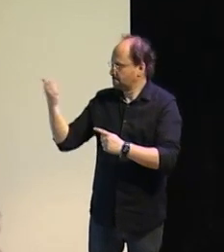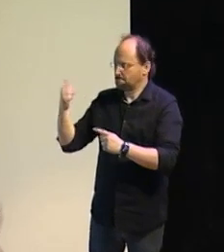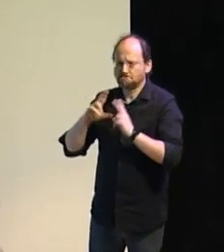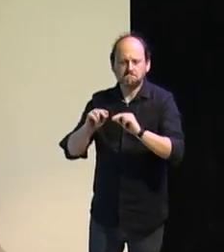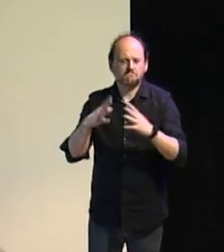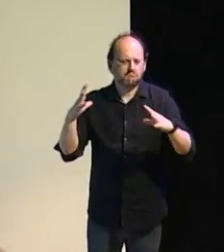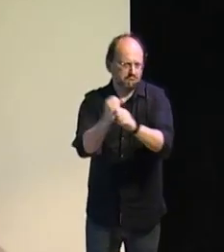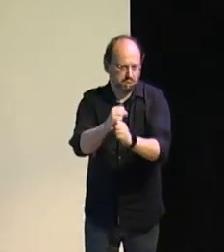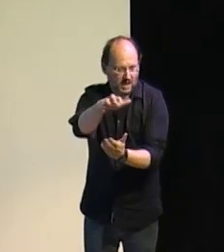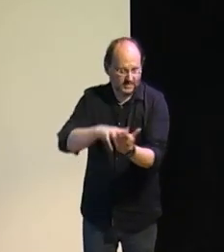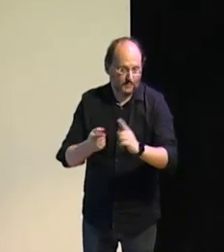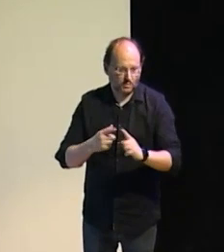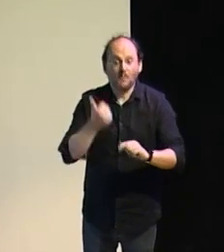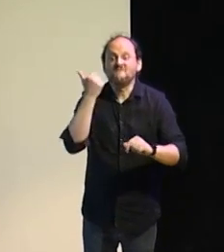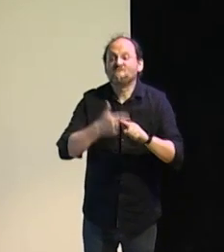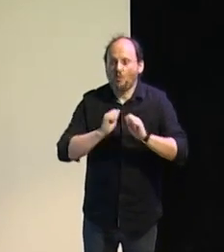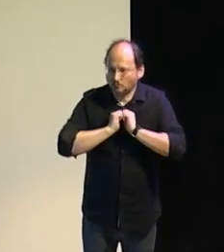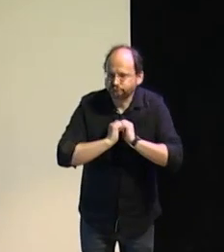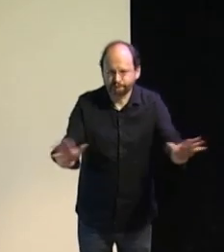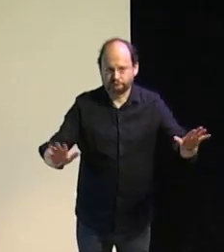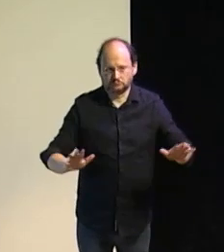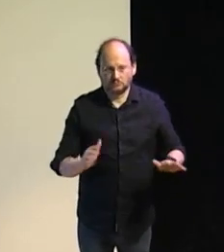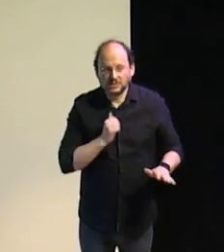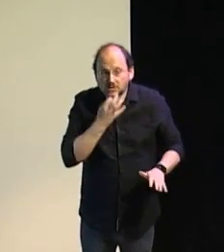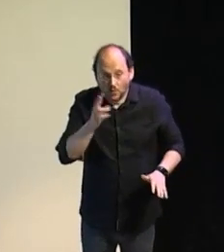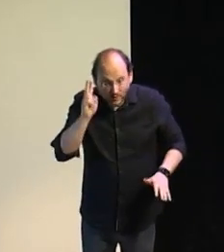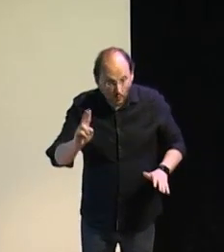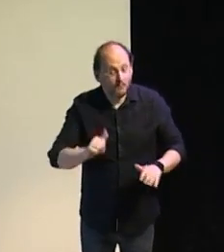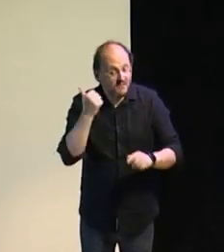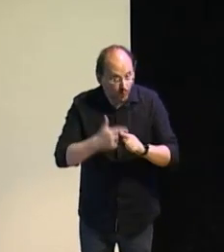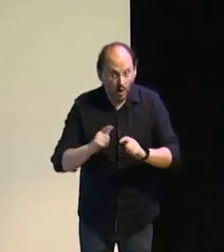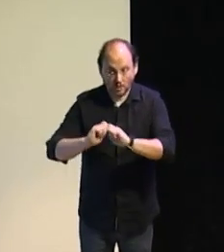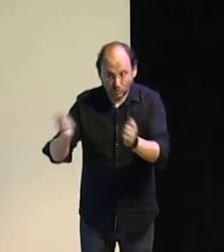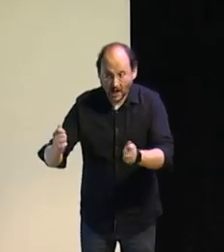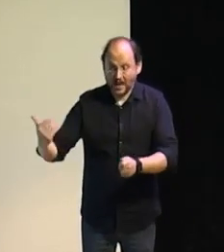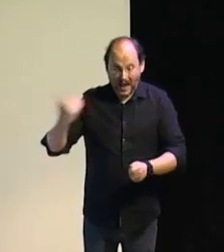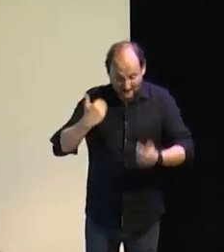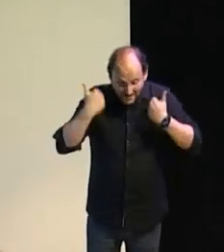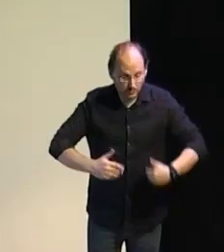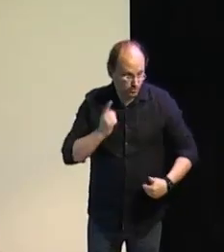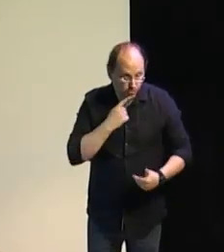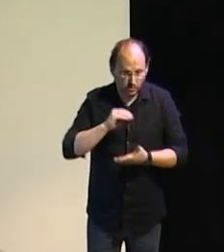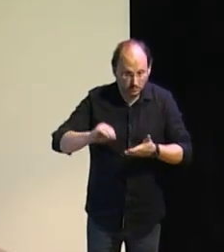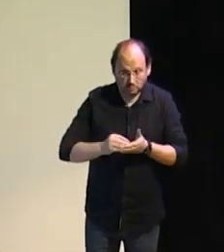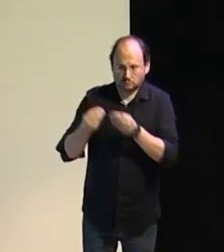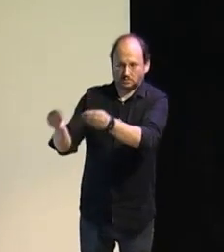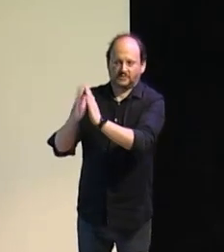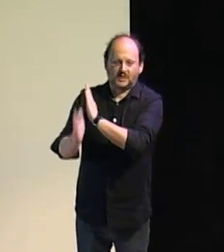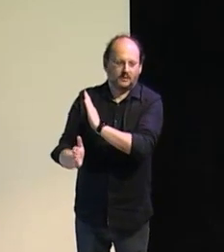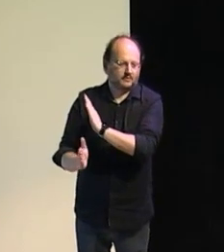dernier, sur justement un petit peu ce que je vais vous raconter ce soir. Et c'est la première fois qu'il y a une publication dans les médias. Vraiment honnêtement, une première fois qu'on